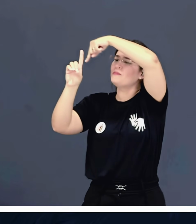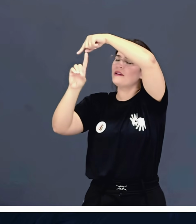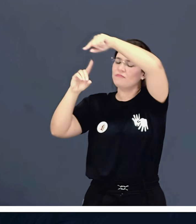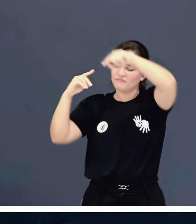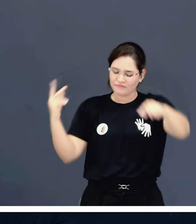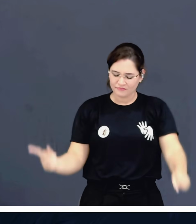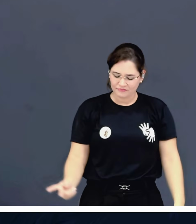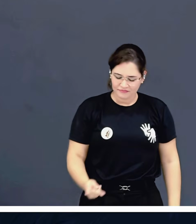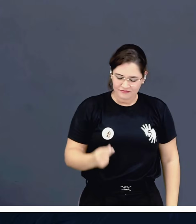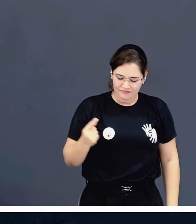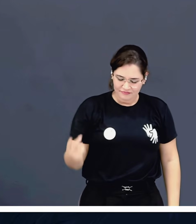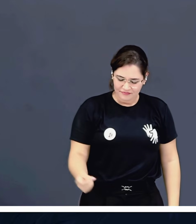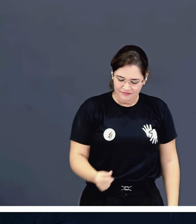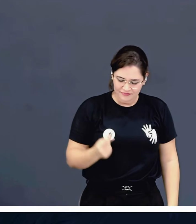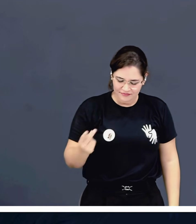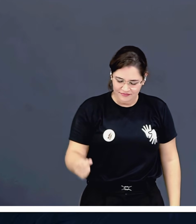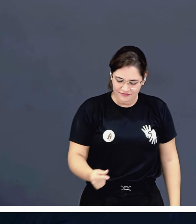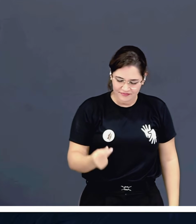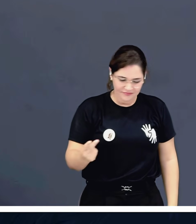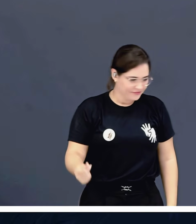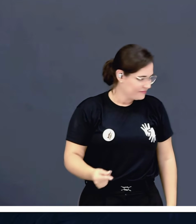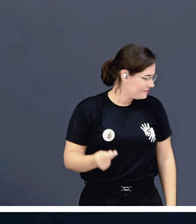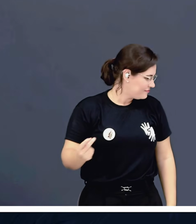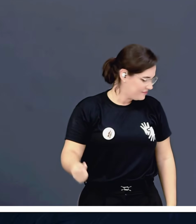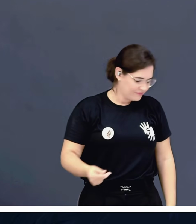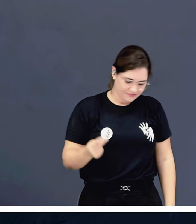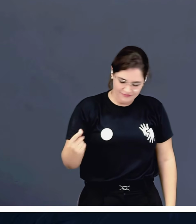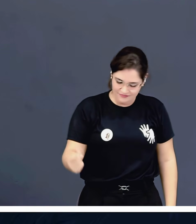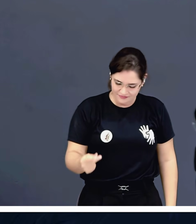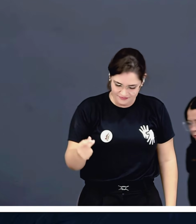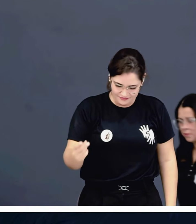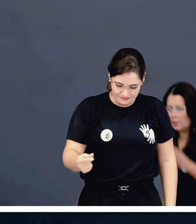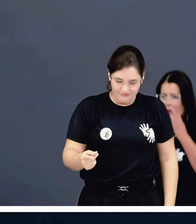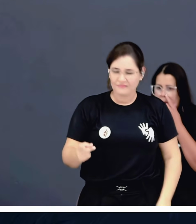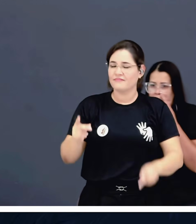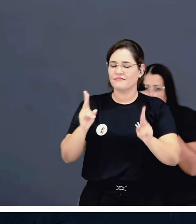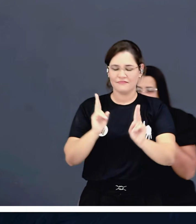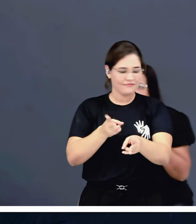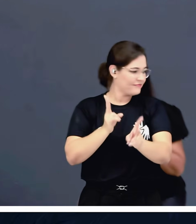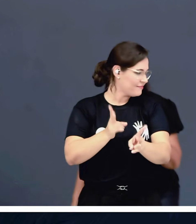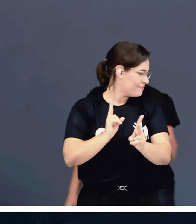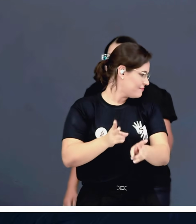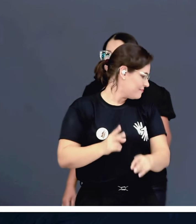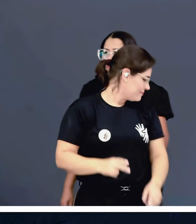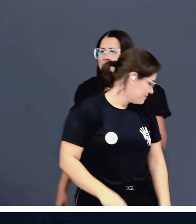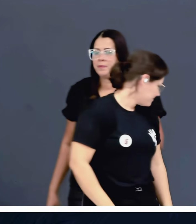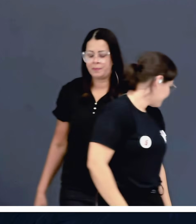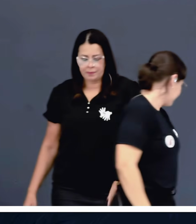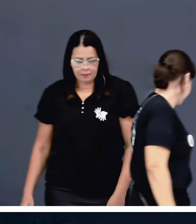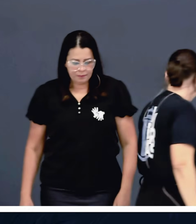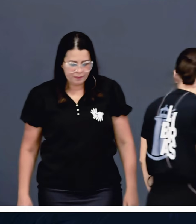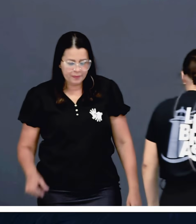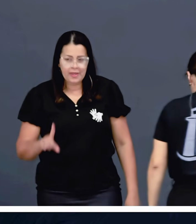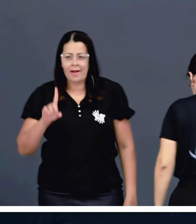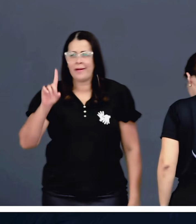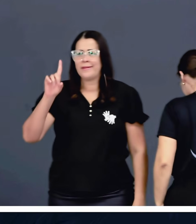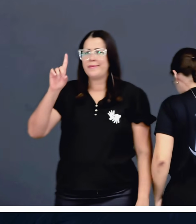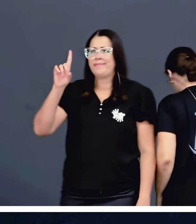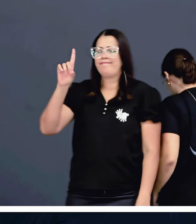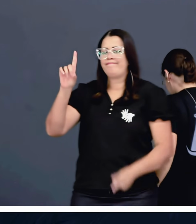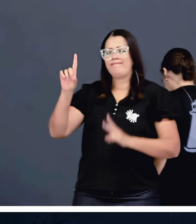Santo, santo pra sempre. Pode declarar isso, tu sempre serás. Tu sempre